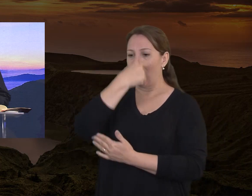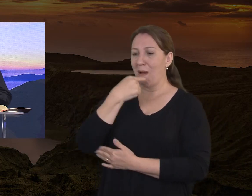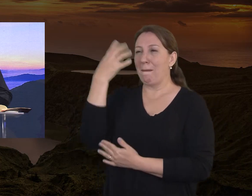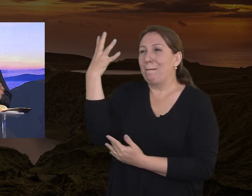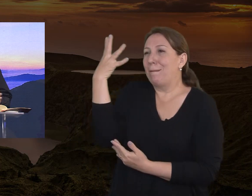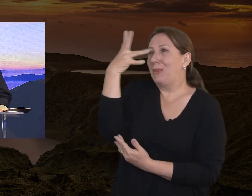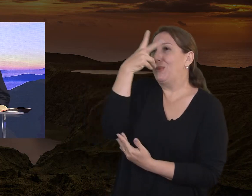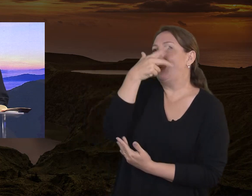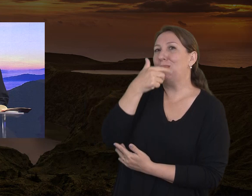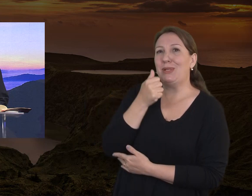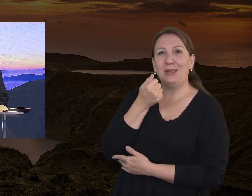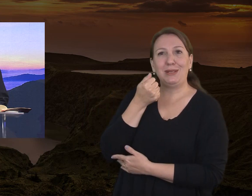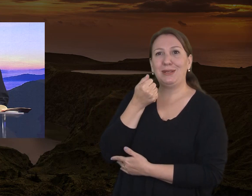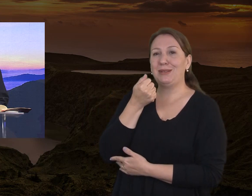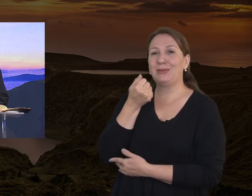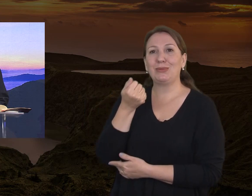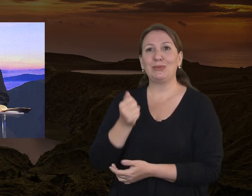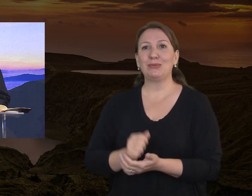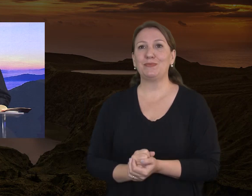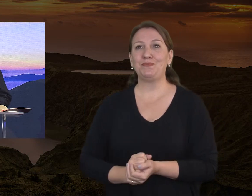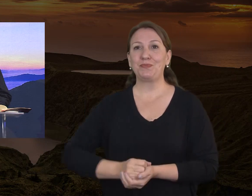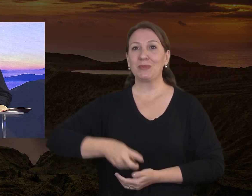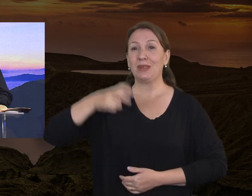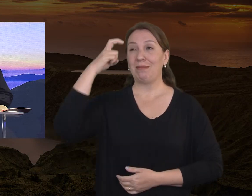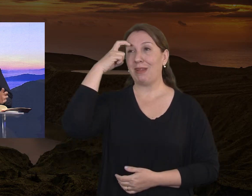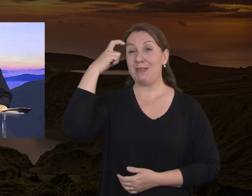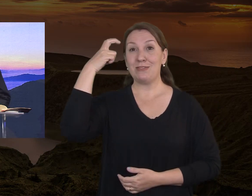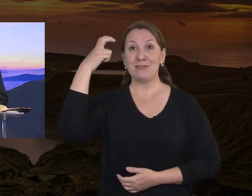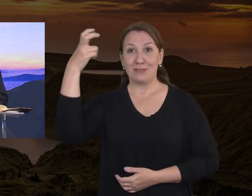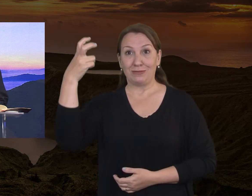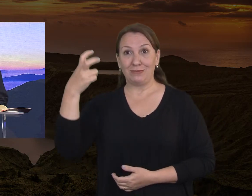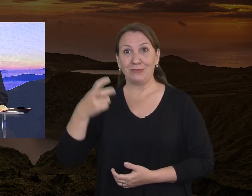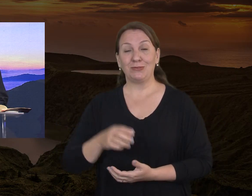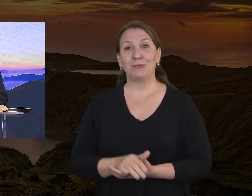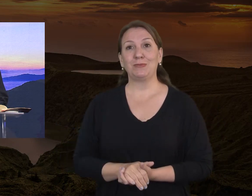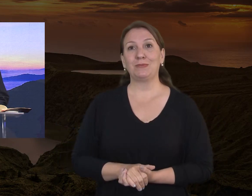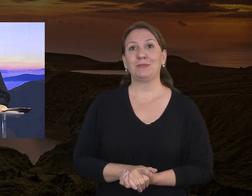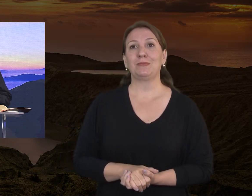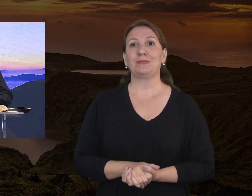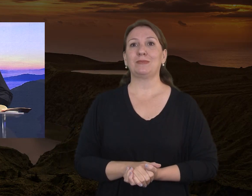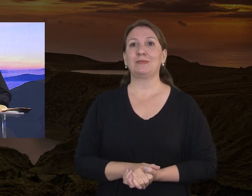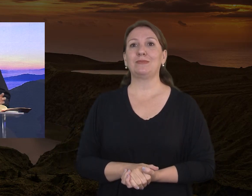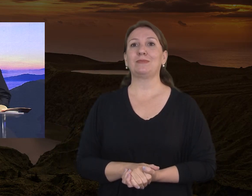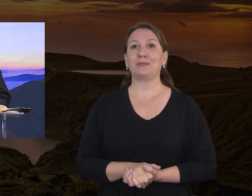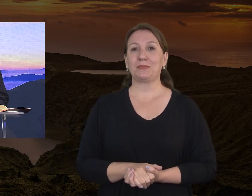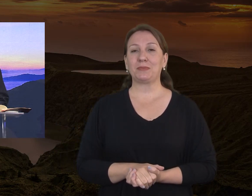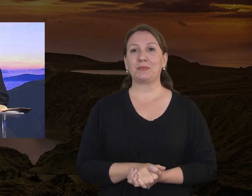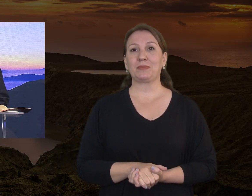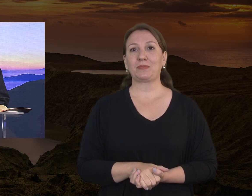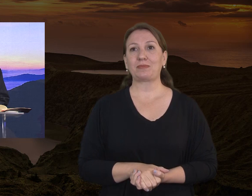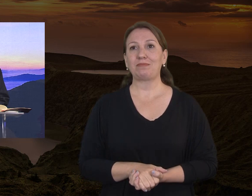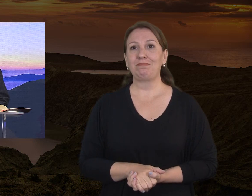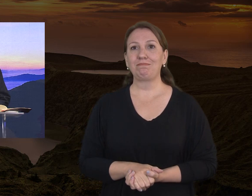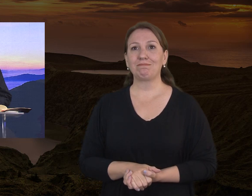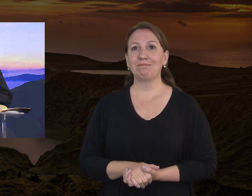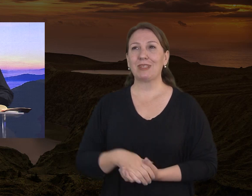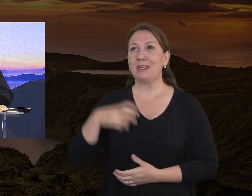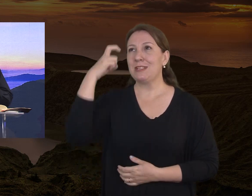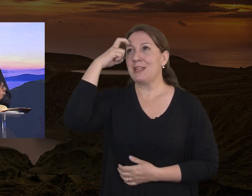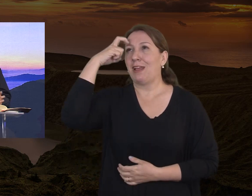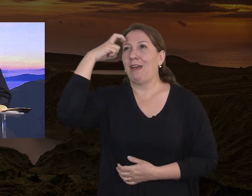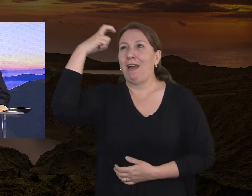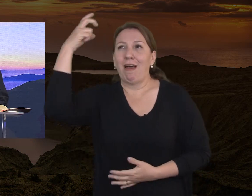era formoso, era extremamente formoso, ele era muito sábio, cheio